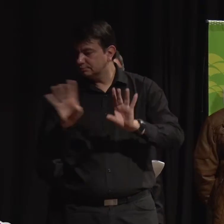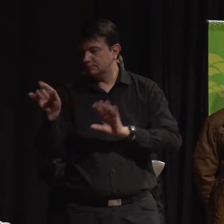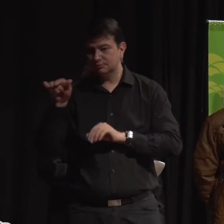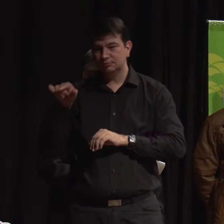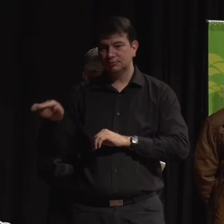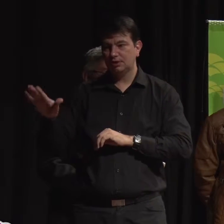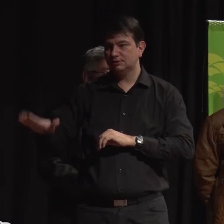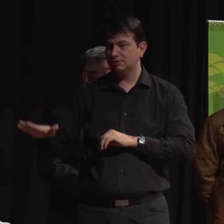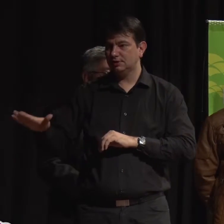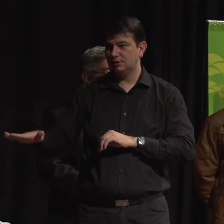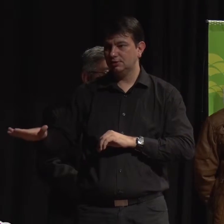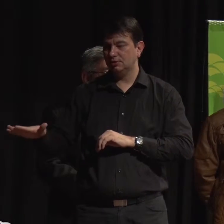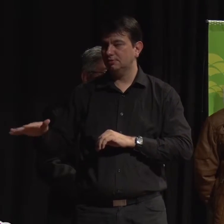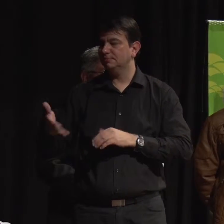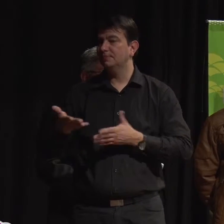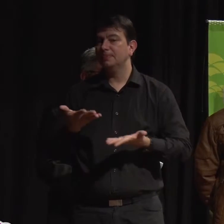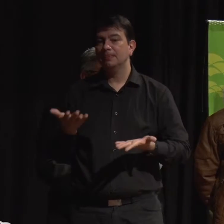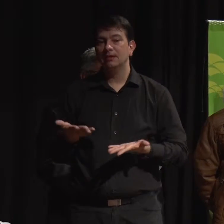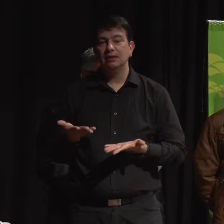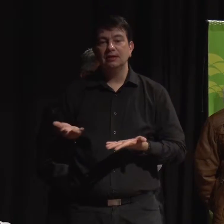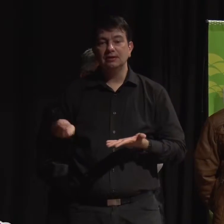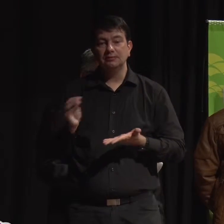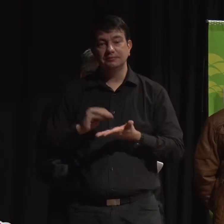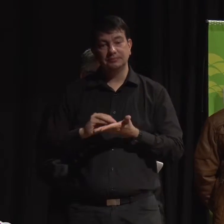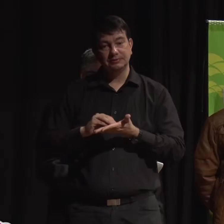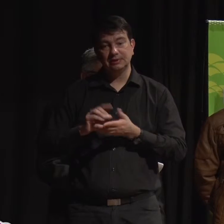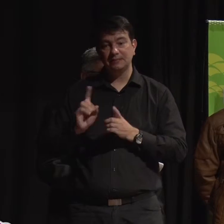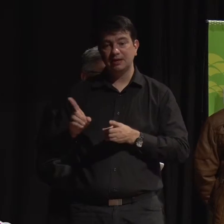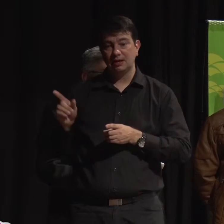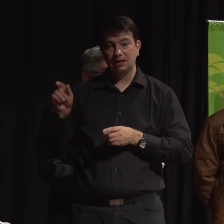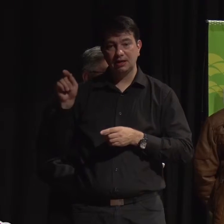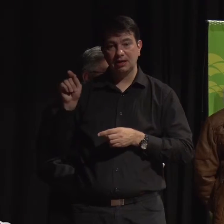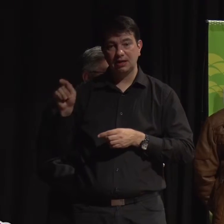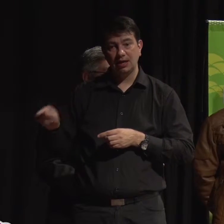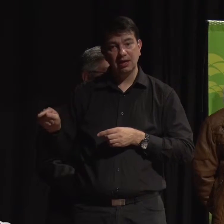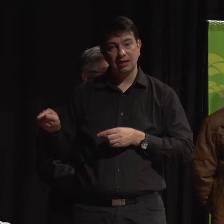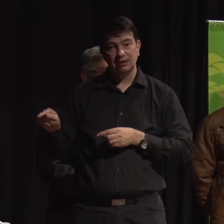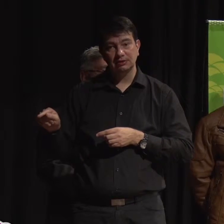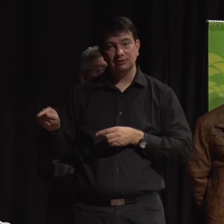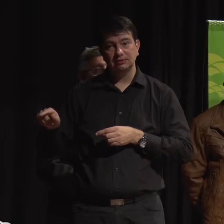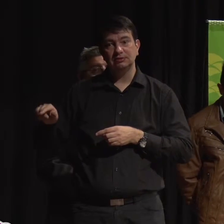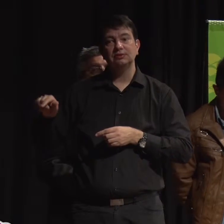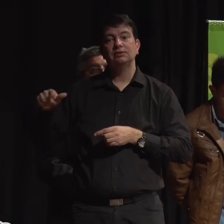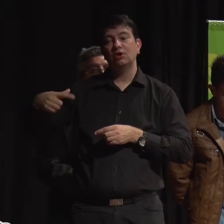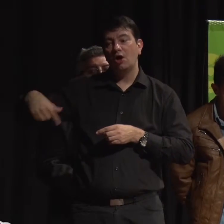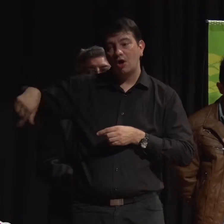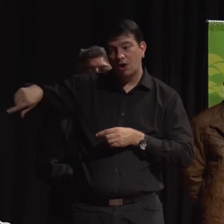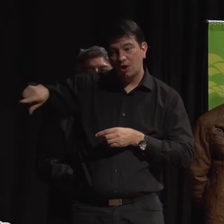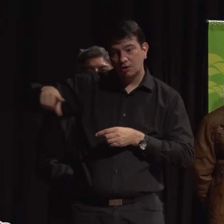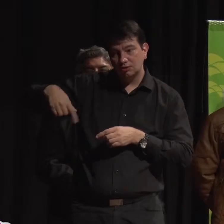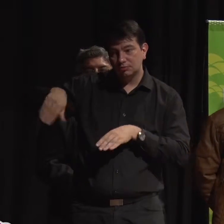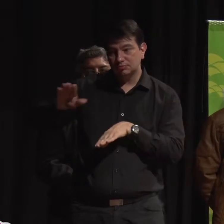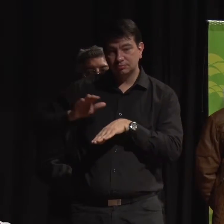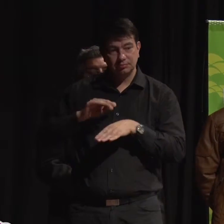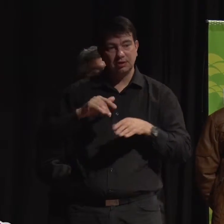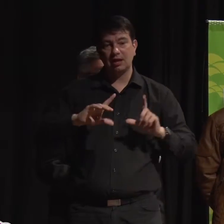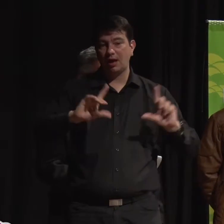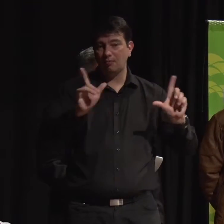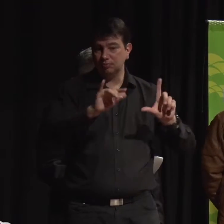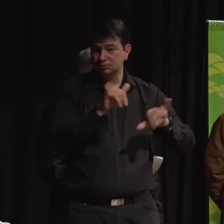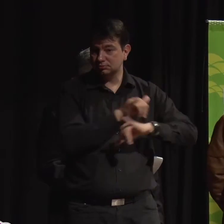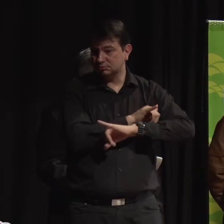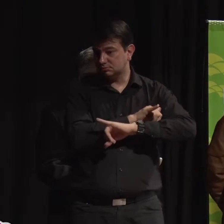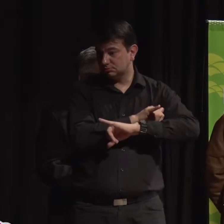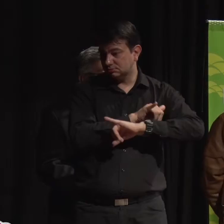que entran a las casas y también son las víctimas de las publicidades que los